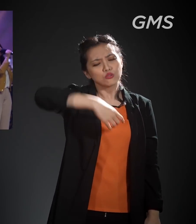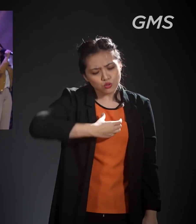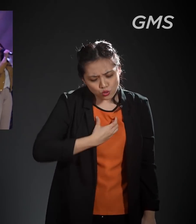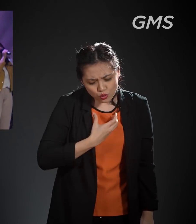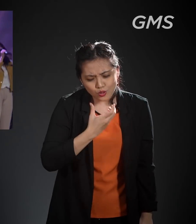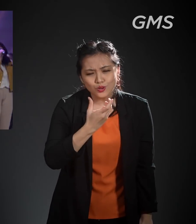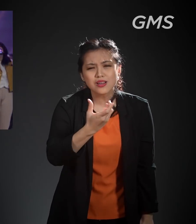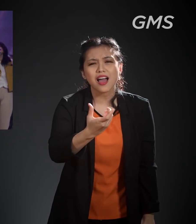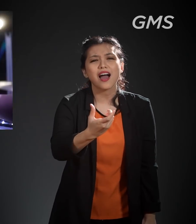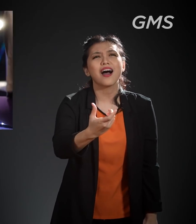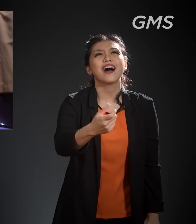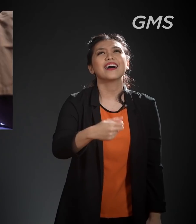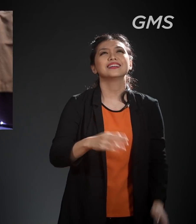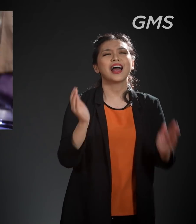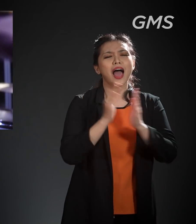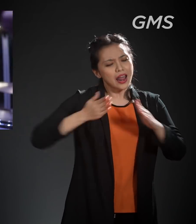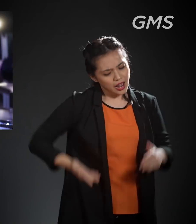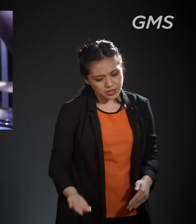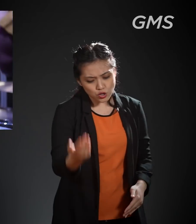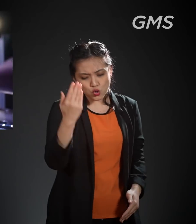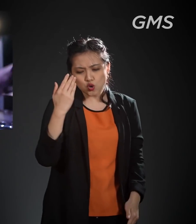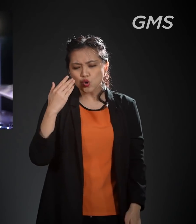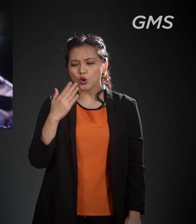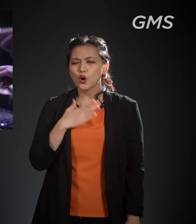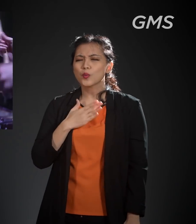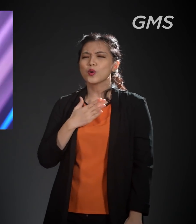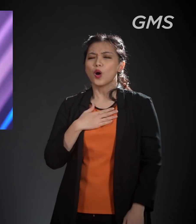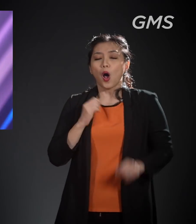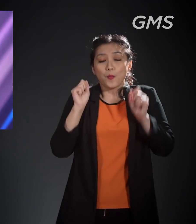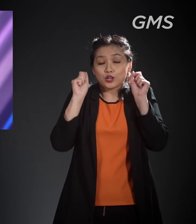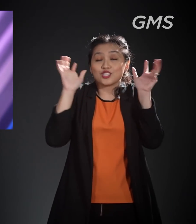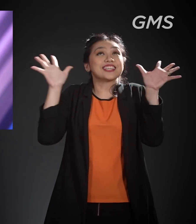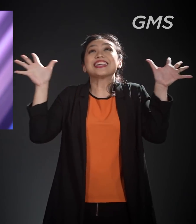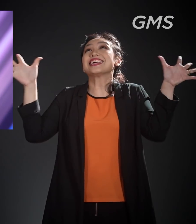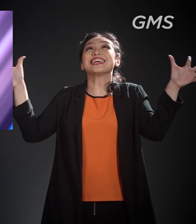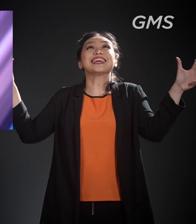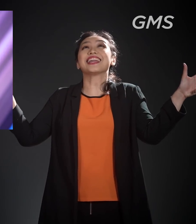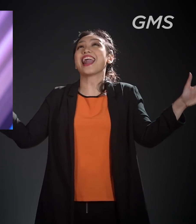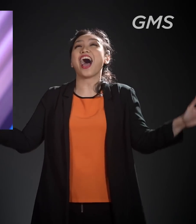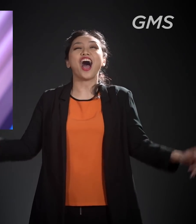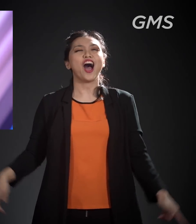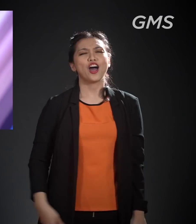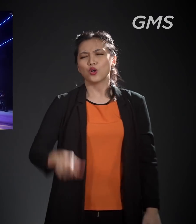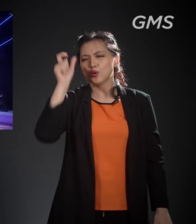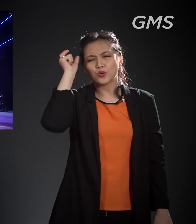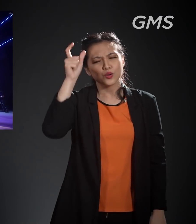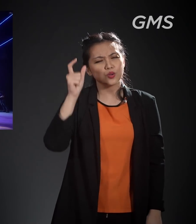berkenan bagimu. Biar hidupku bersinar